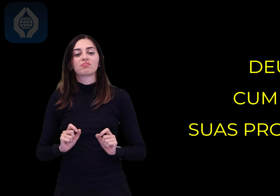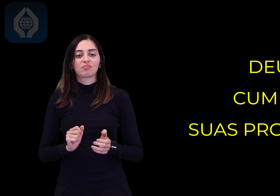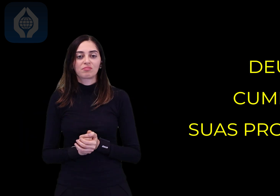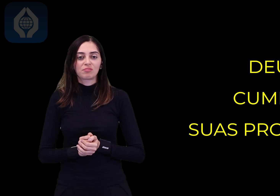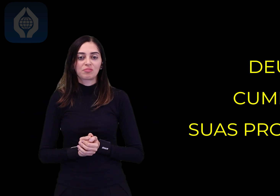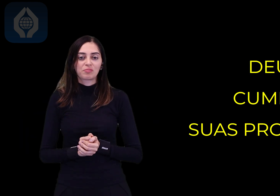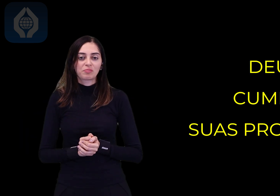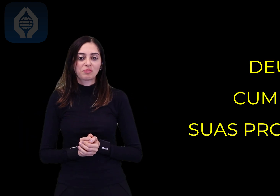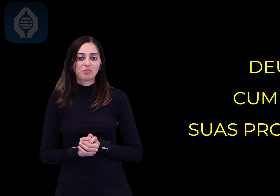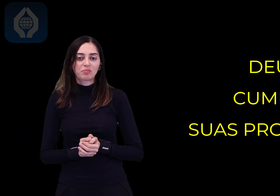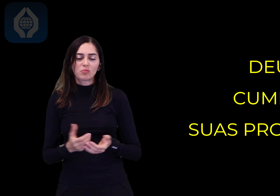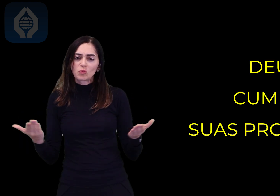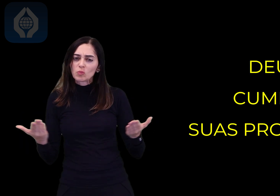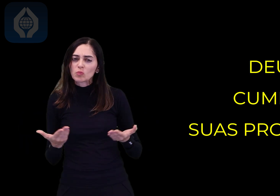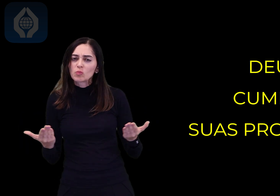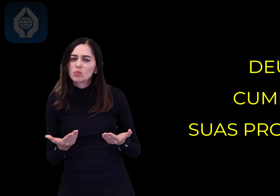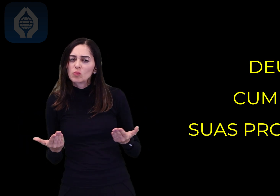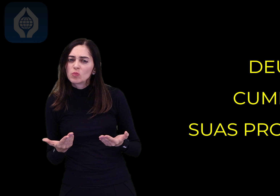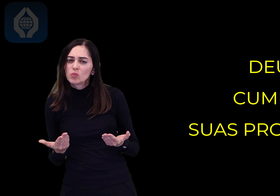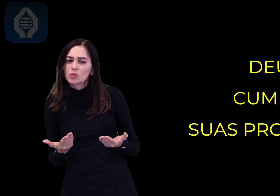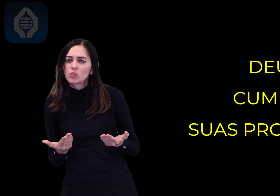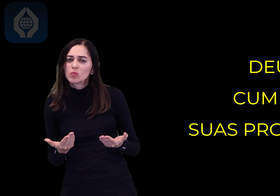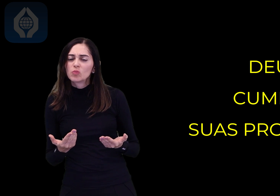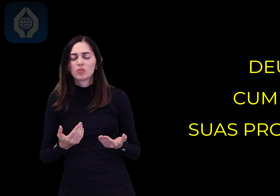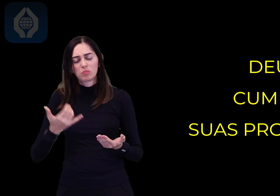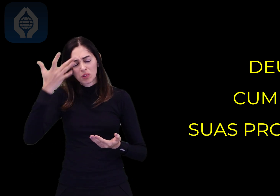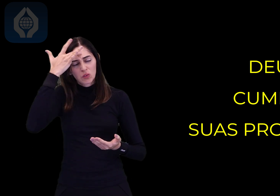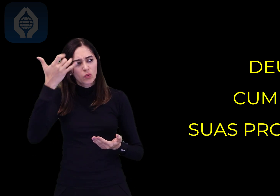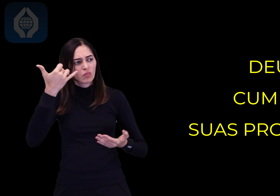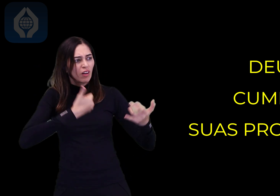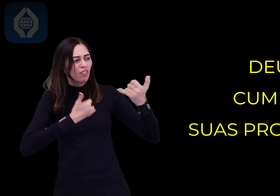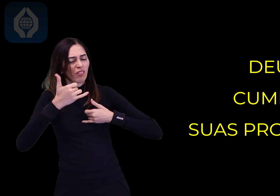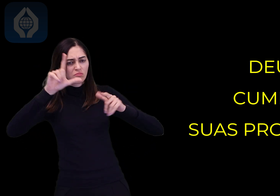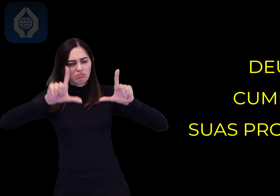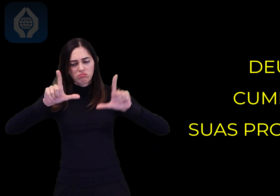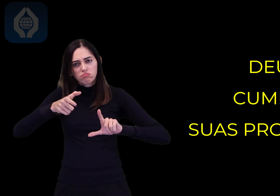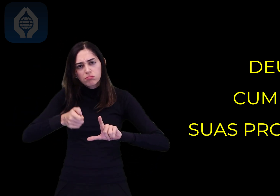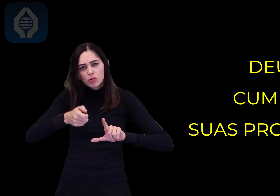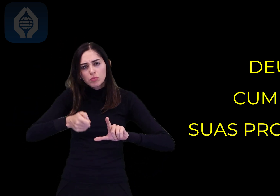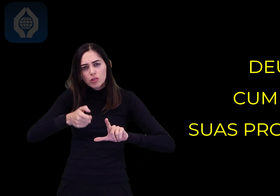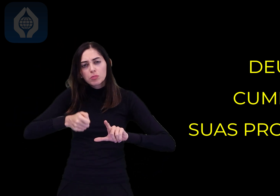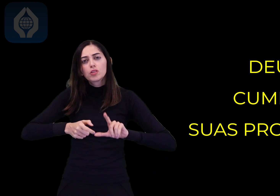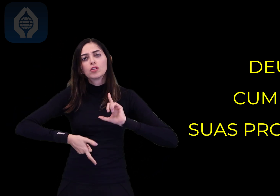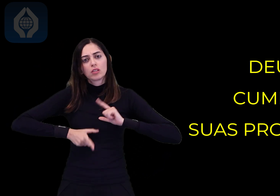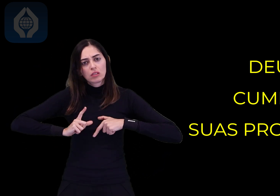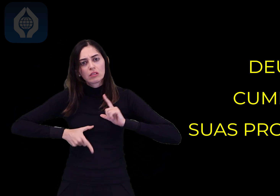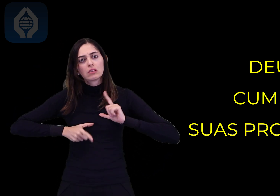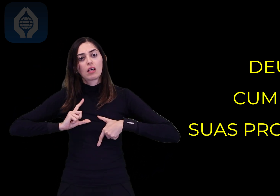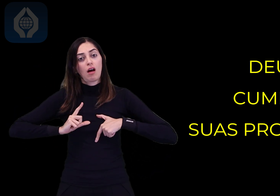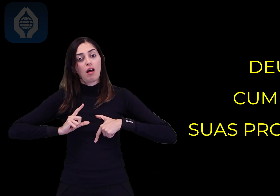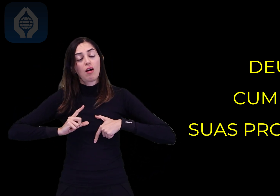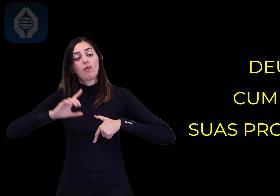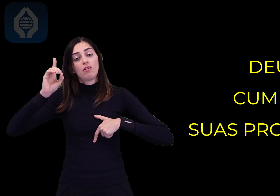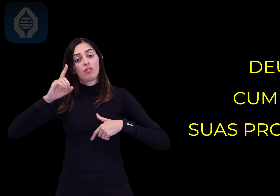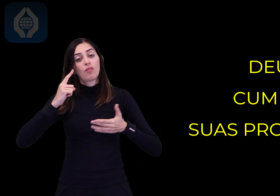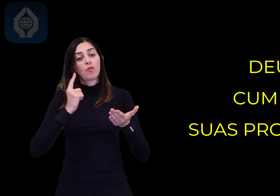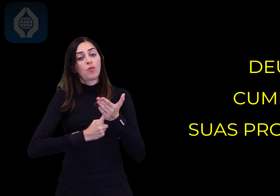Ainda hoje ouvimos falar de Israel nos noticiários. E ainda hoje Deus cumpre suas promessas. Deus ainda